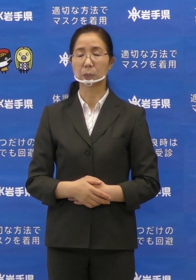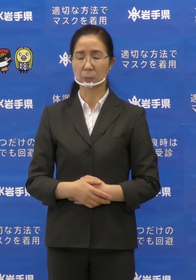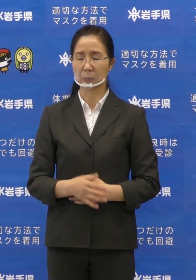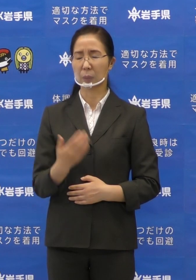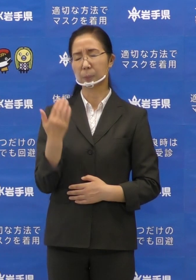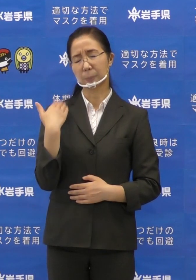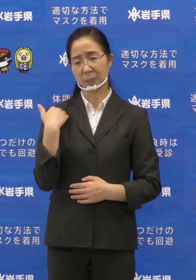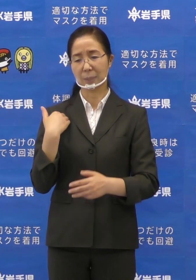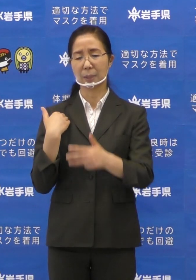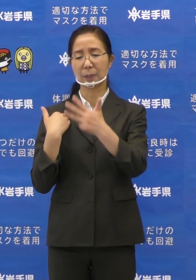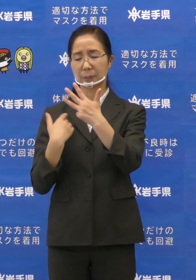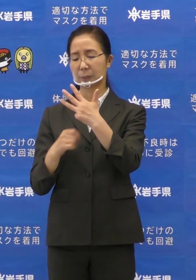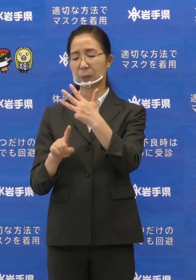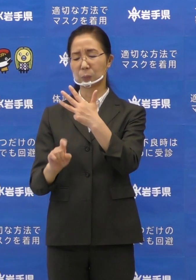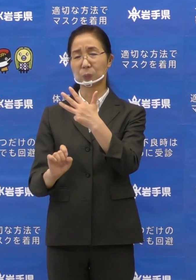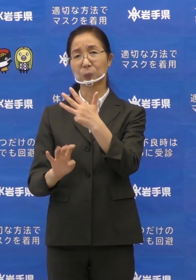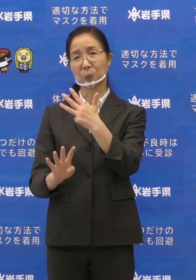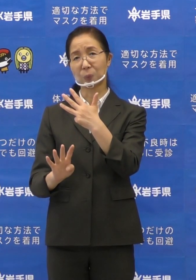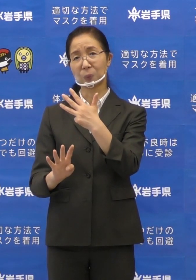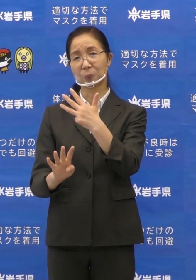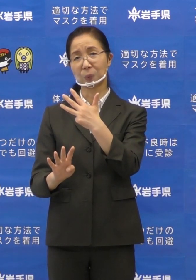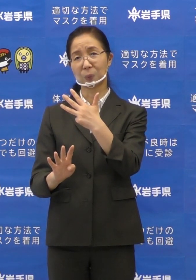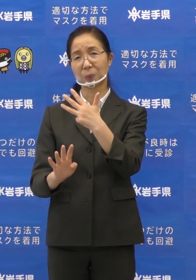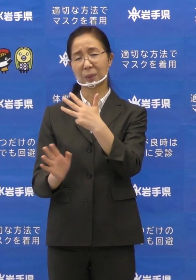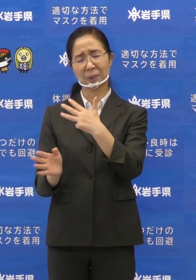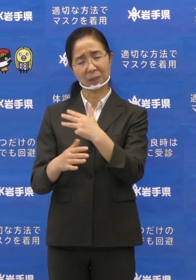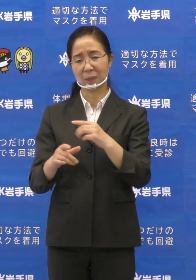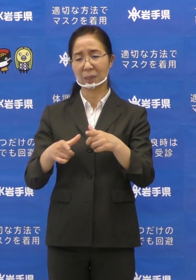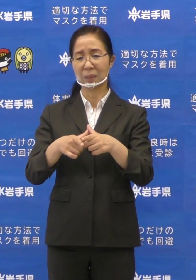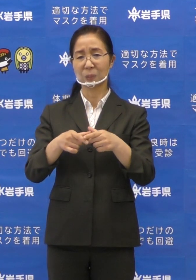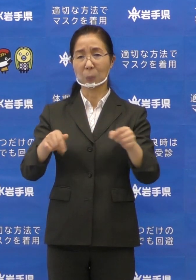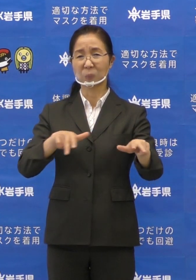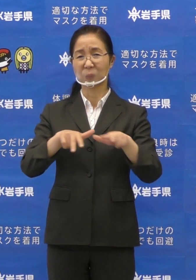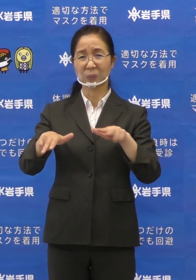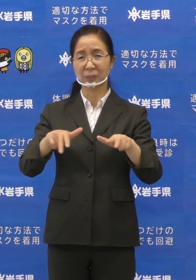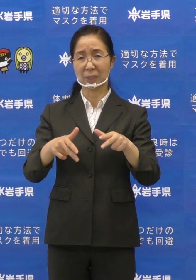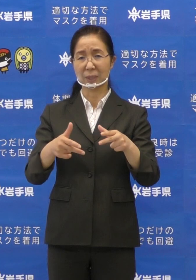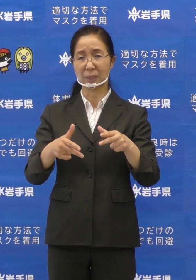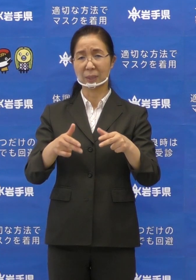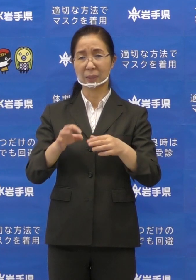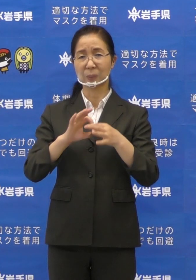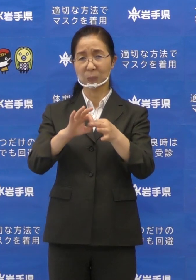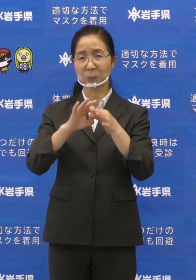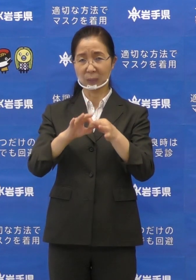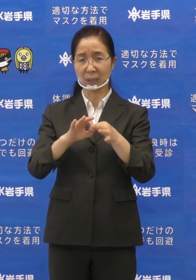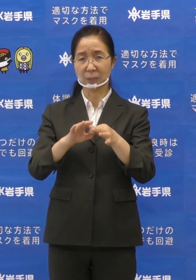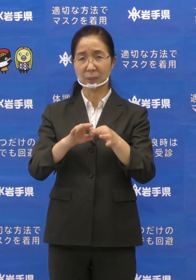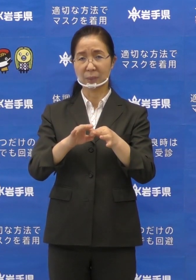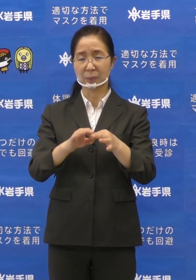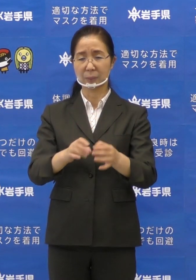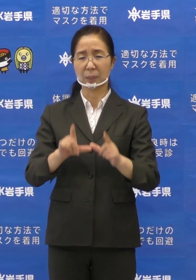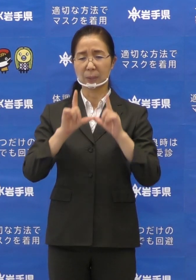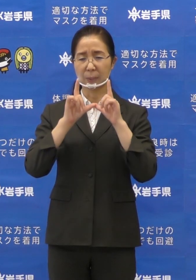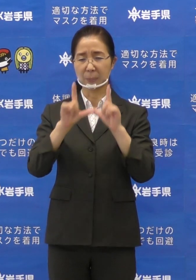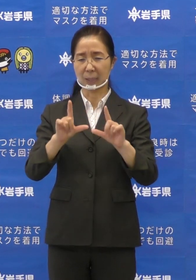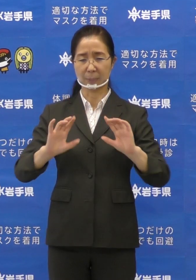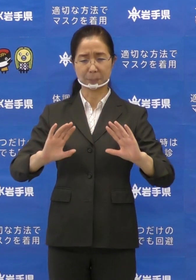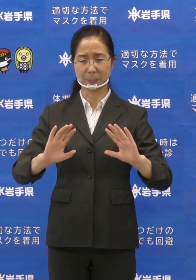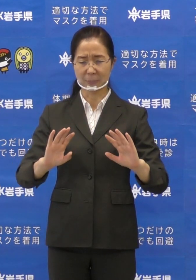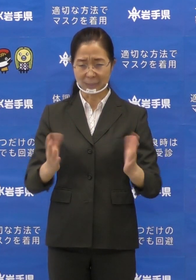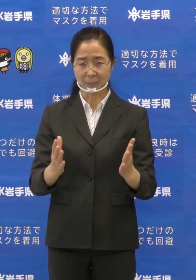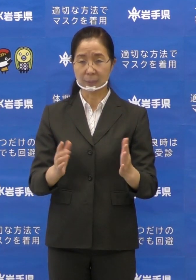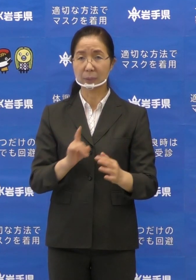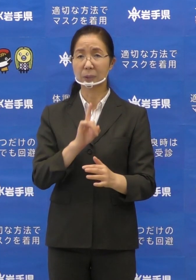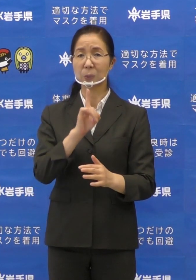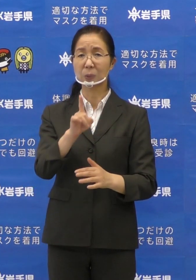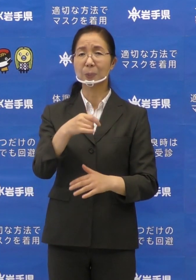月14日以降もう国政については答えませんって言ってもいいんですけど、それはそれでなんか無責任なところもあり